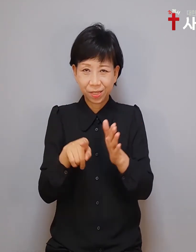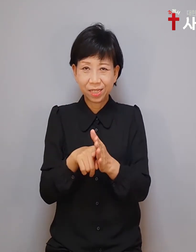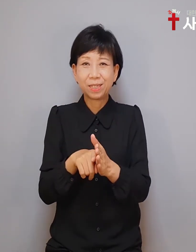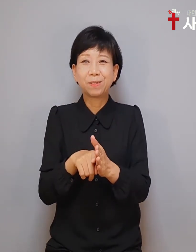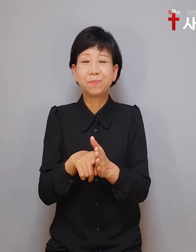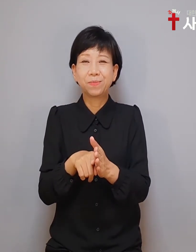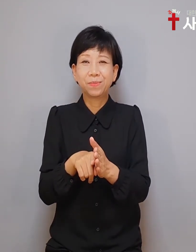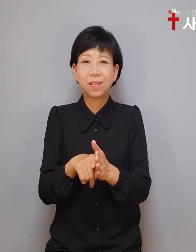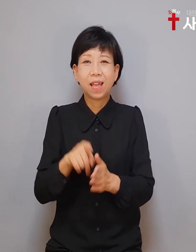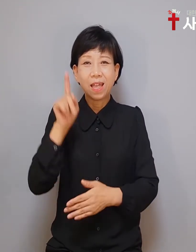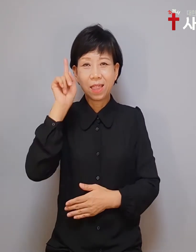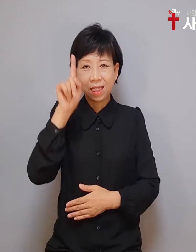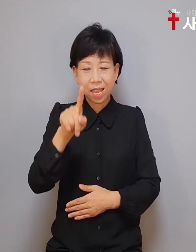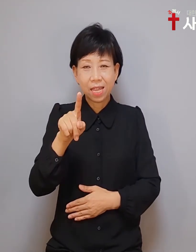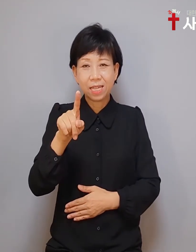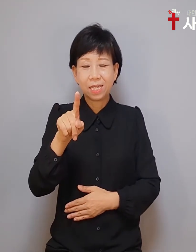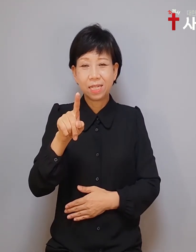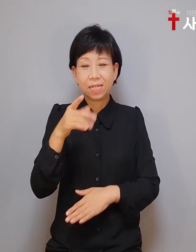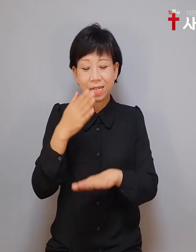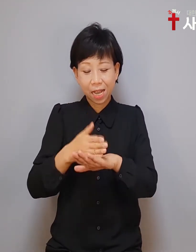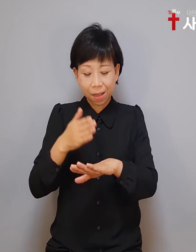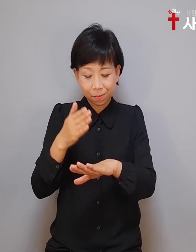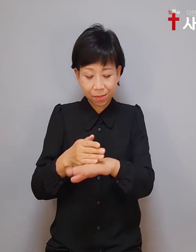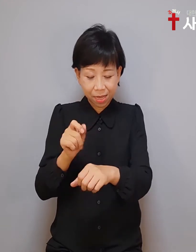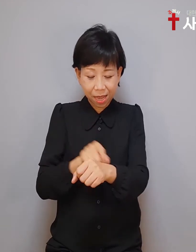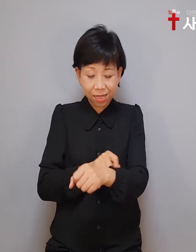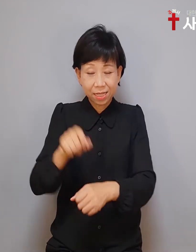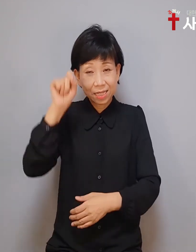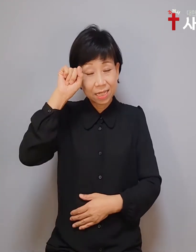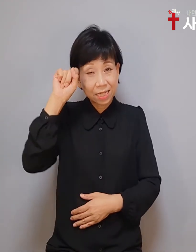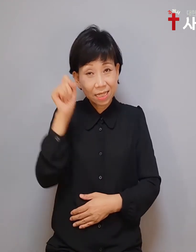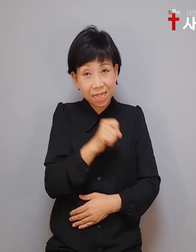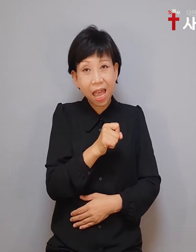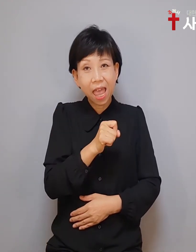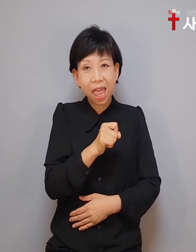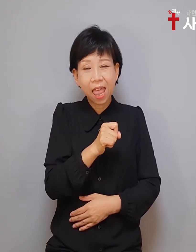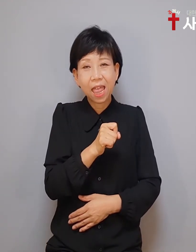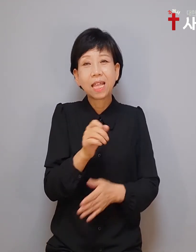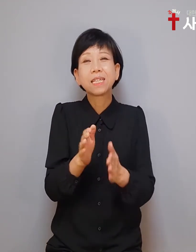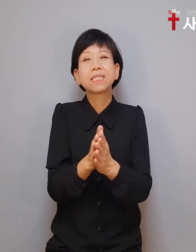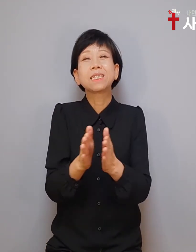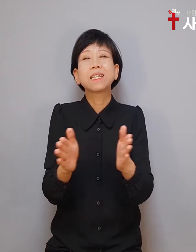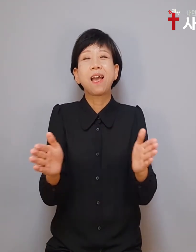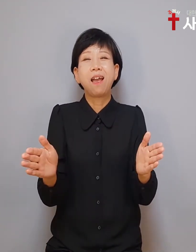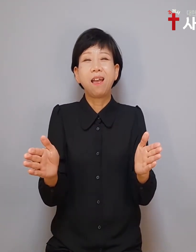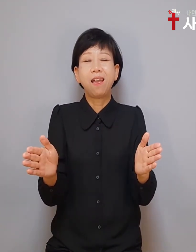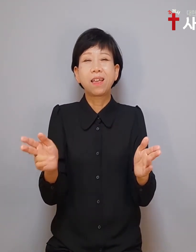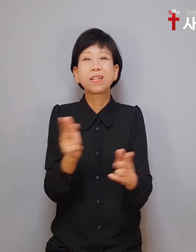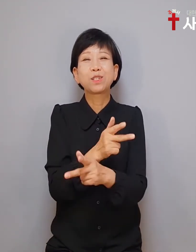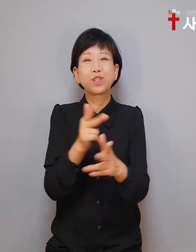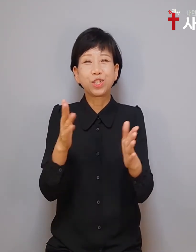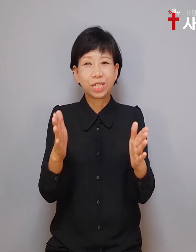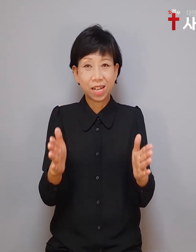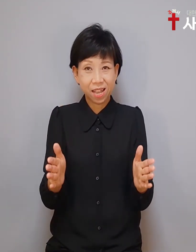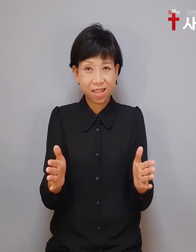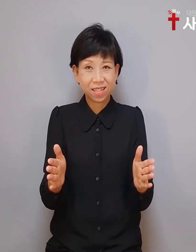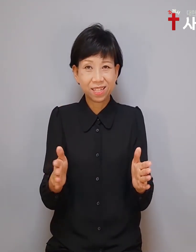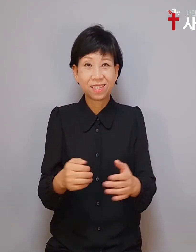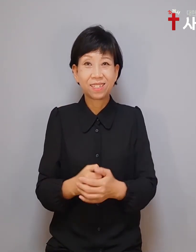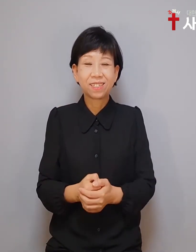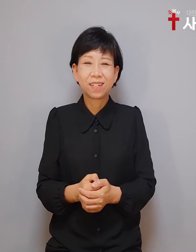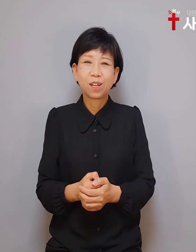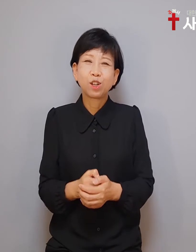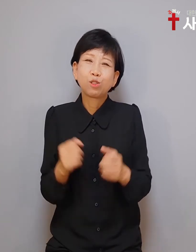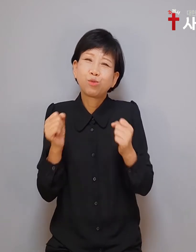내일 새벽에 감사 특세 시작합니다. 한 주 동안. 네, 좀 춥긴 하지만 그래도 한겨울보다는 좀